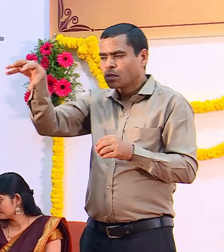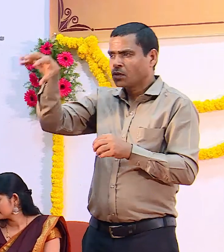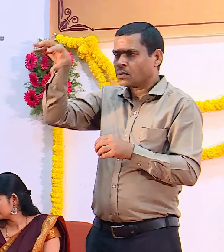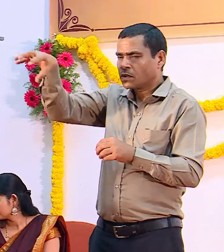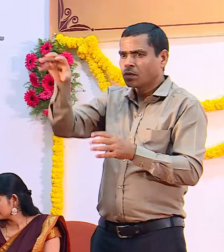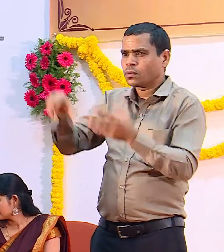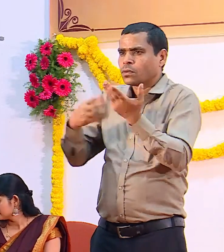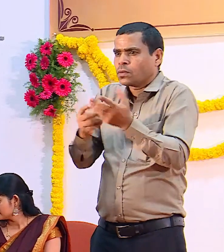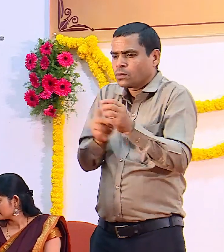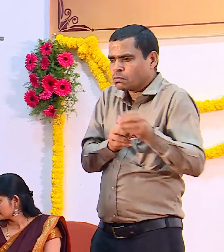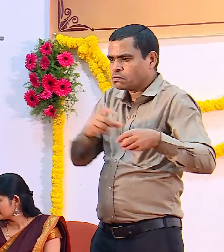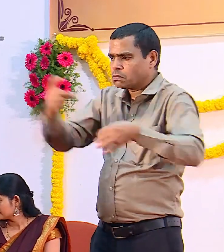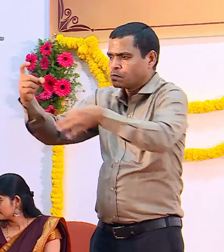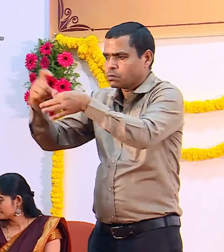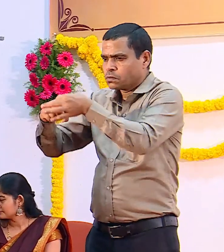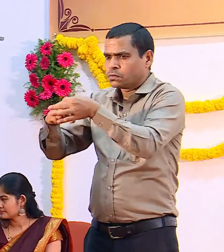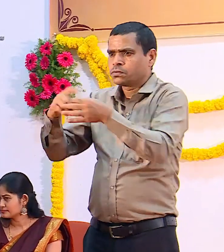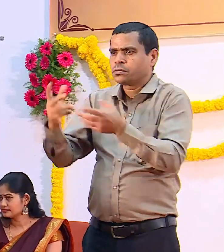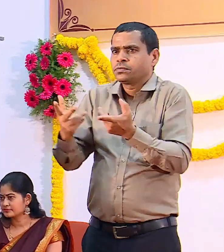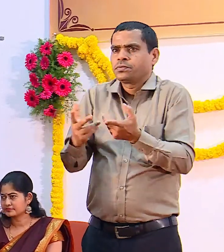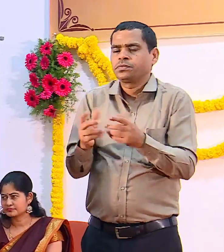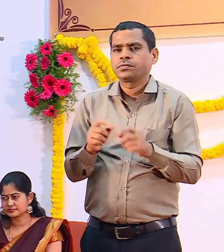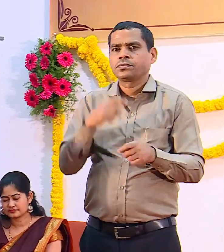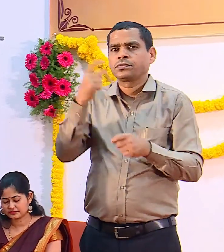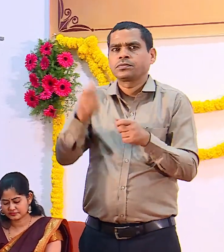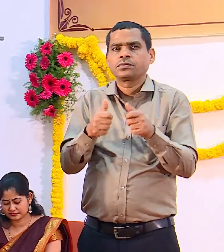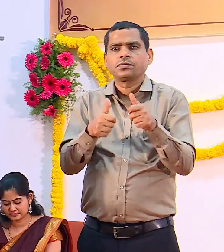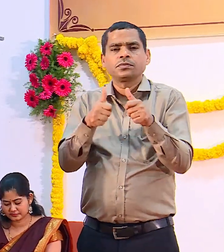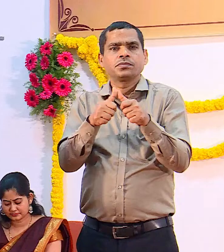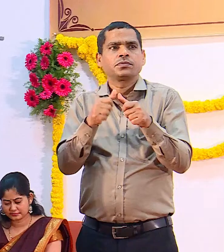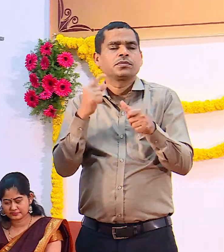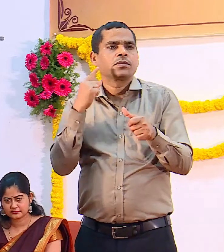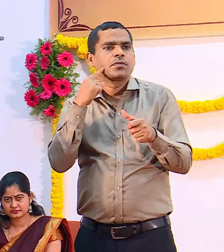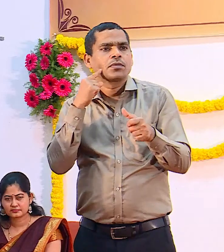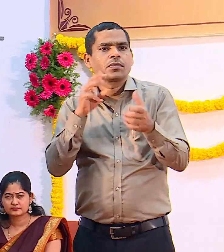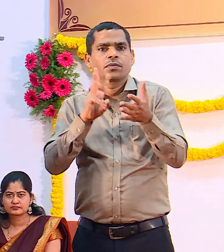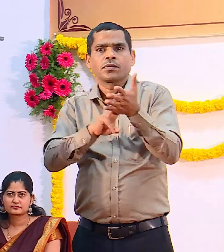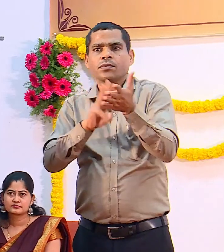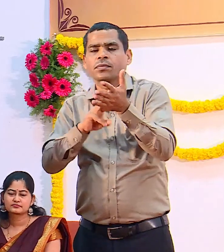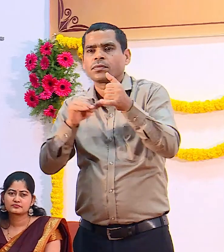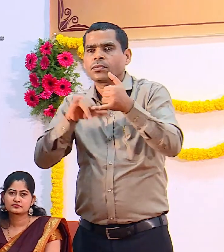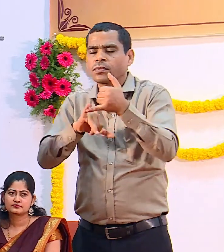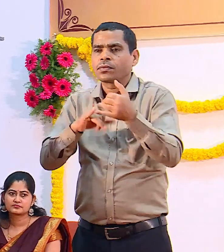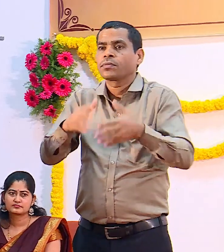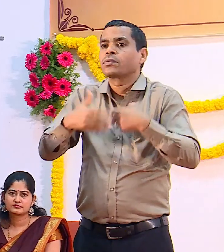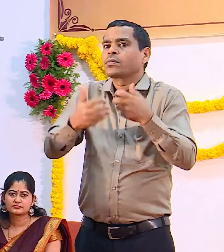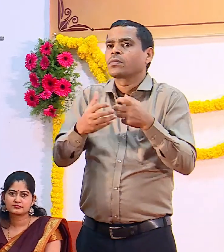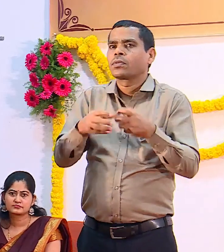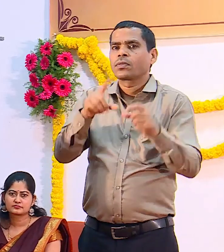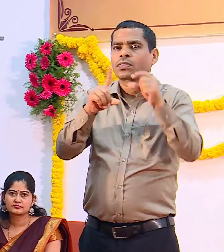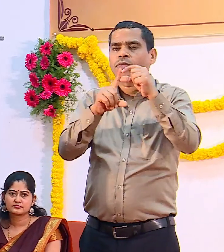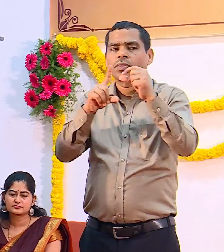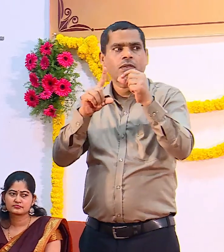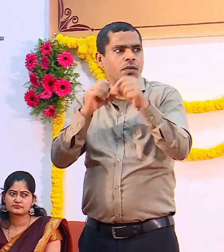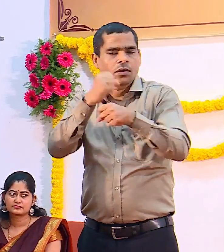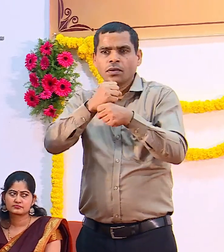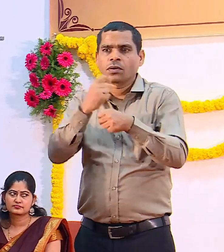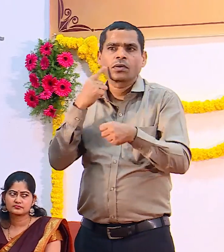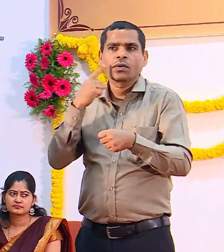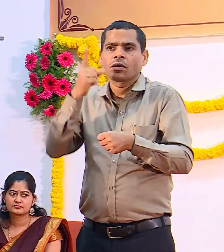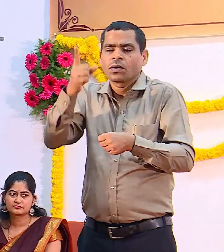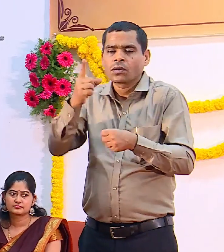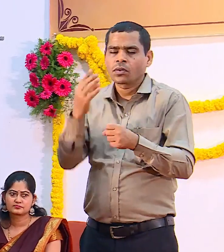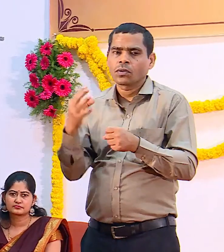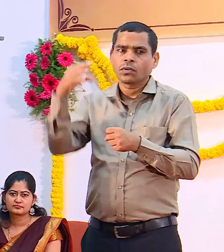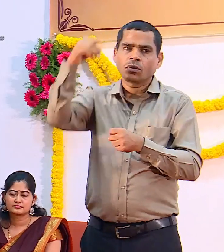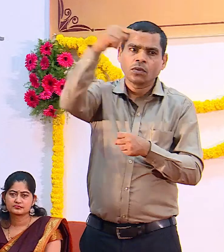अपने सेंटर्स को वहाँ, हर जो एम्स हैं जो आज 17 या 18 आज हमारे चल रहे हैं, पीजीआई और जिपमेर, वहाँ पर आप अपने सेंटर्स को किस